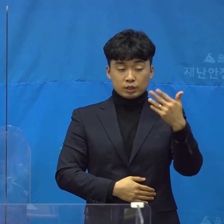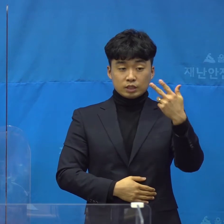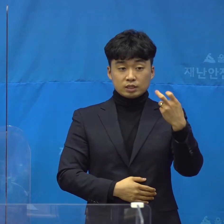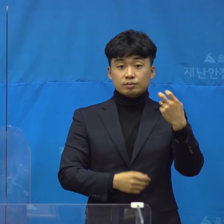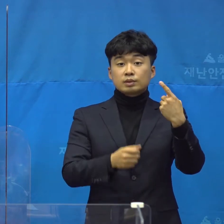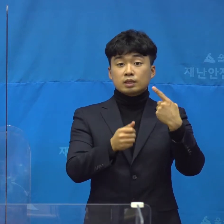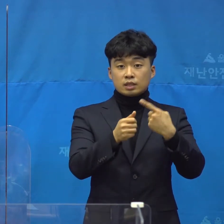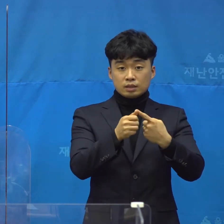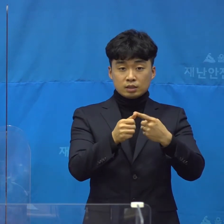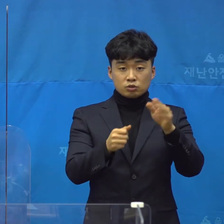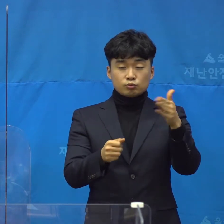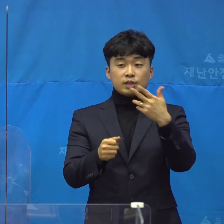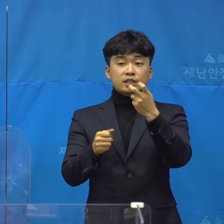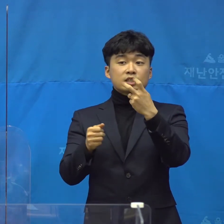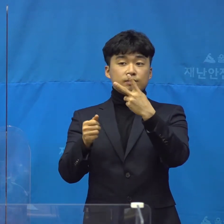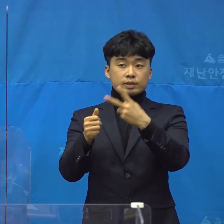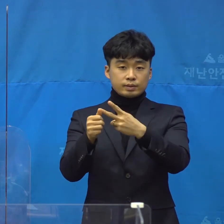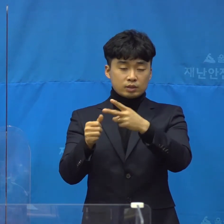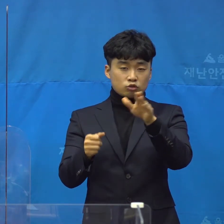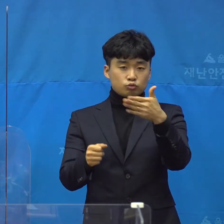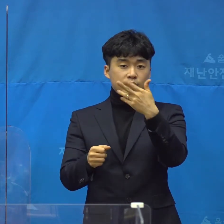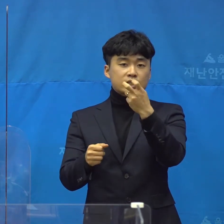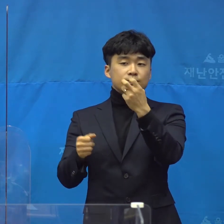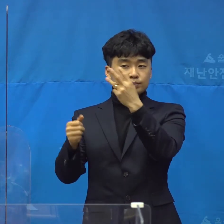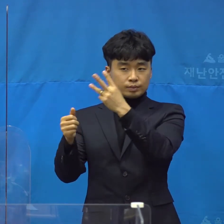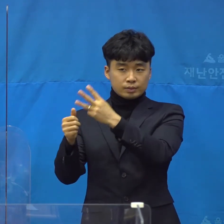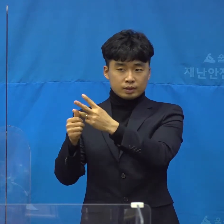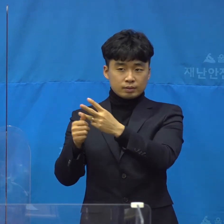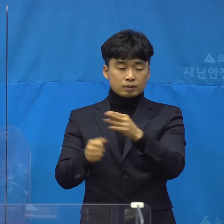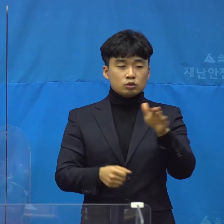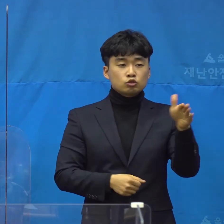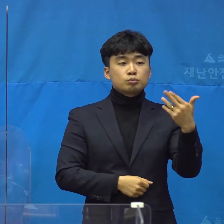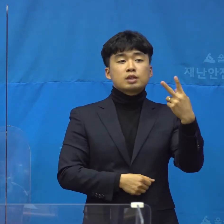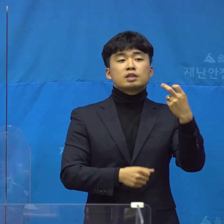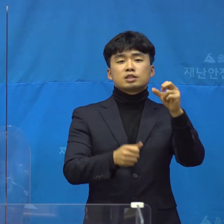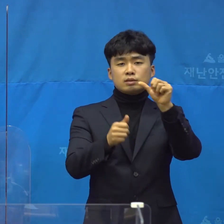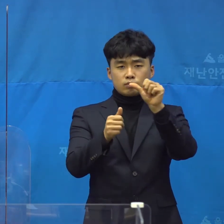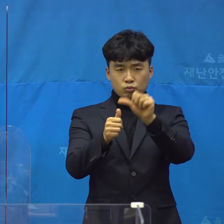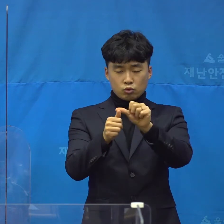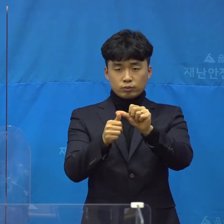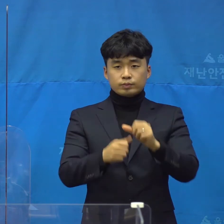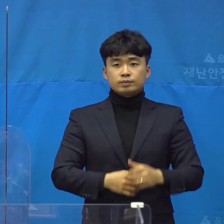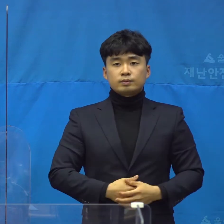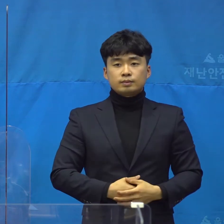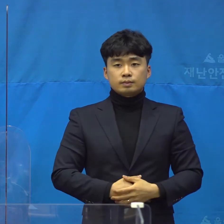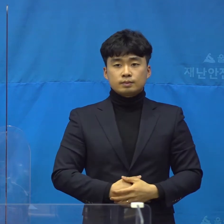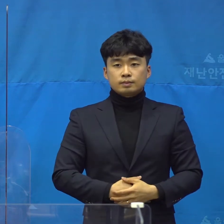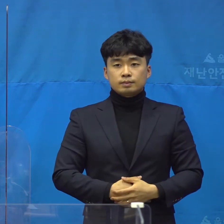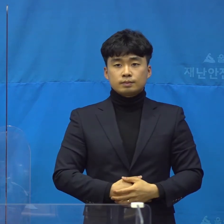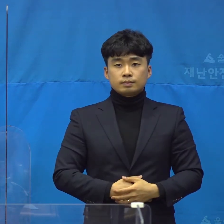921번, 922번, 923번, 925번 확진자 현황입니다.